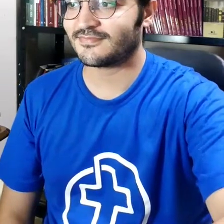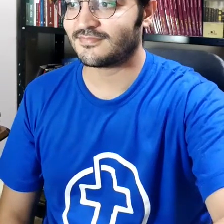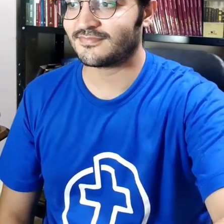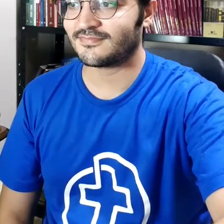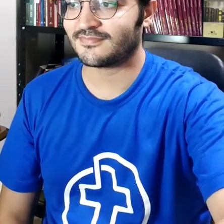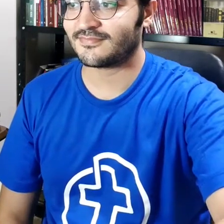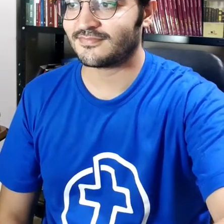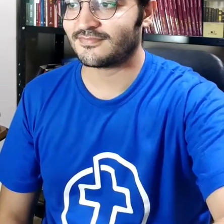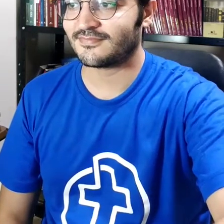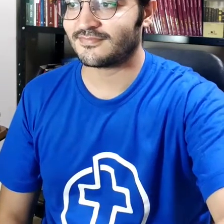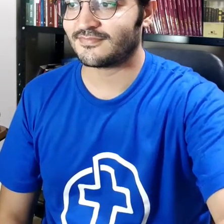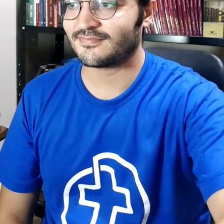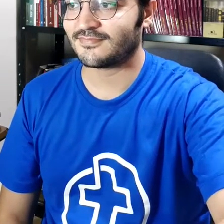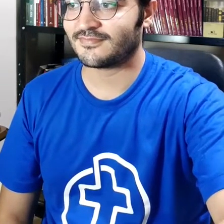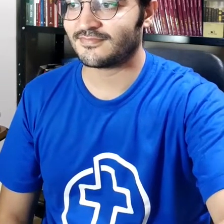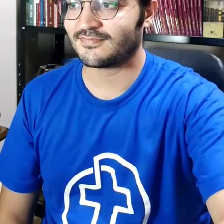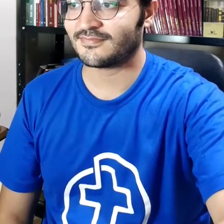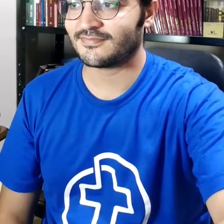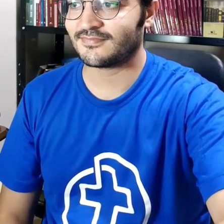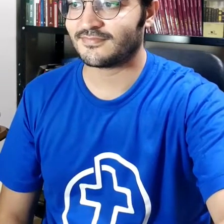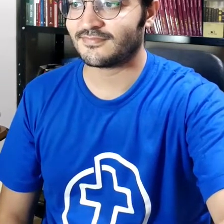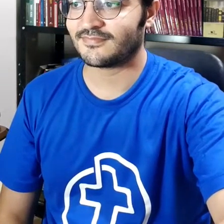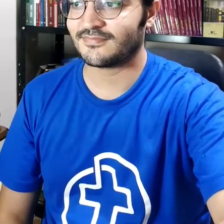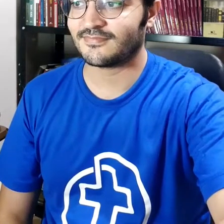olho seu amor, seu grande amor.